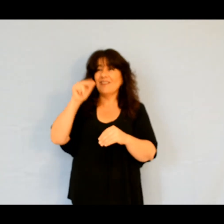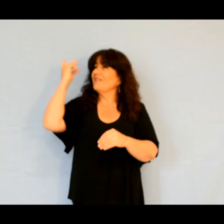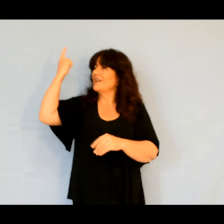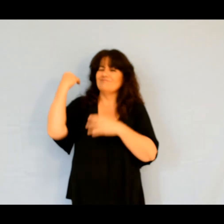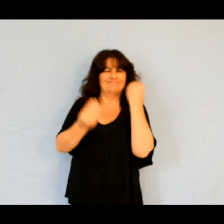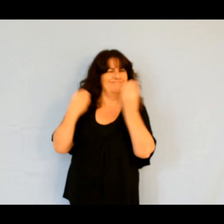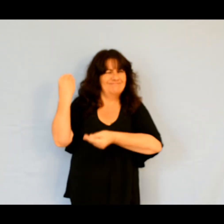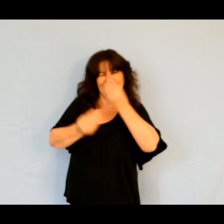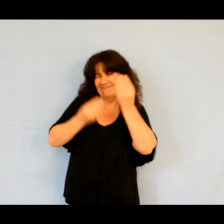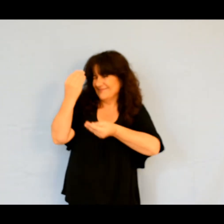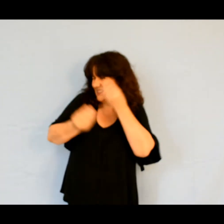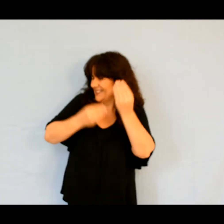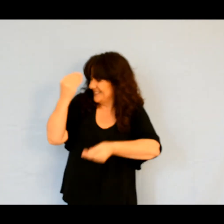Heureux les miséricordieux,